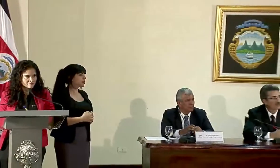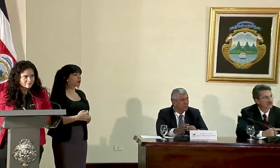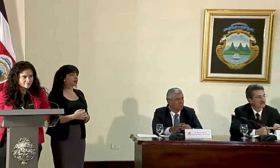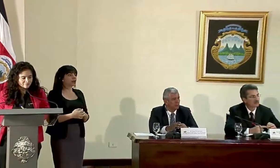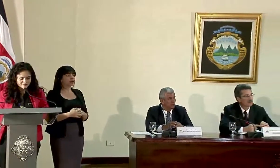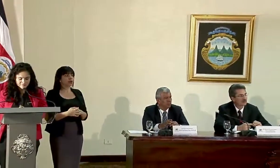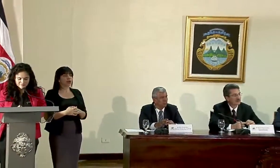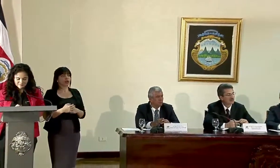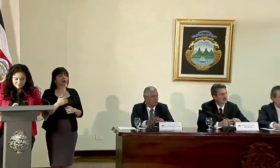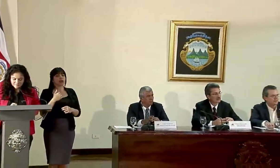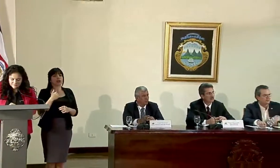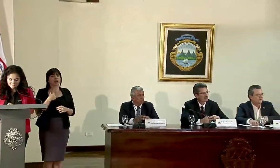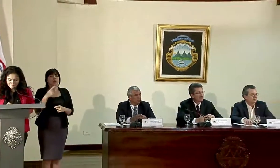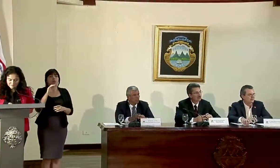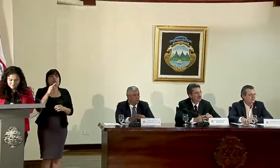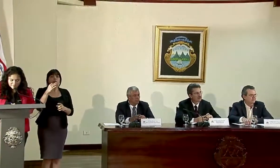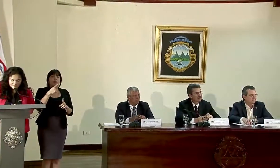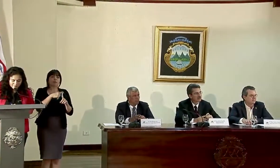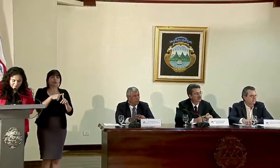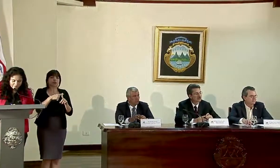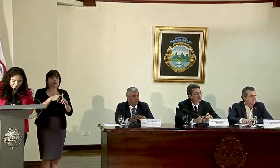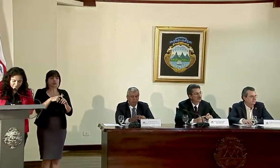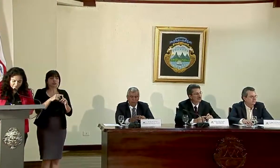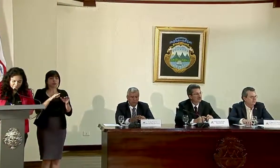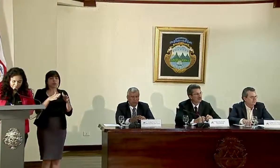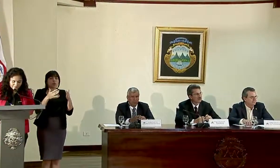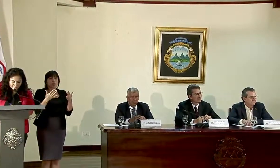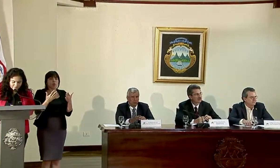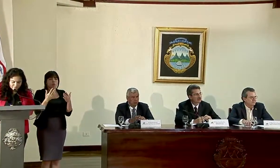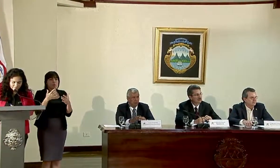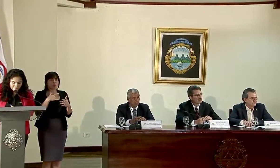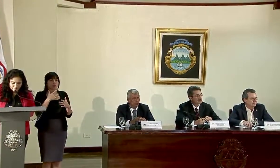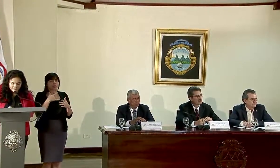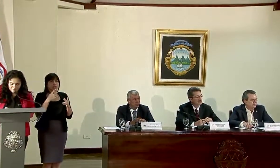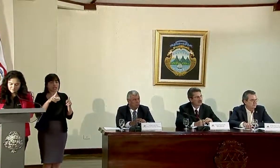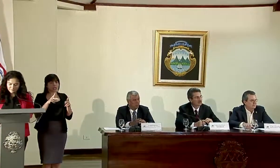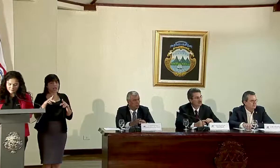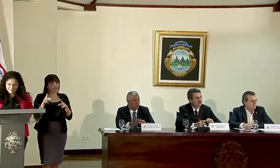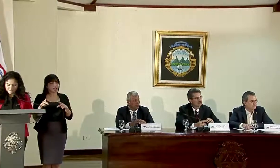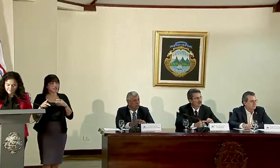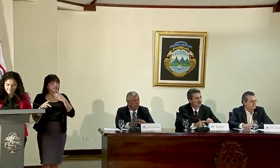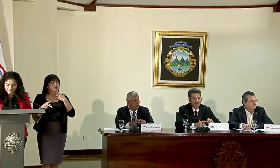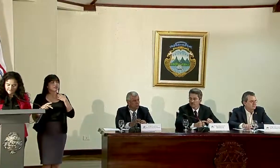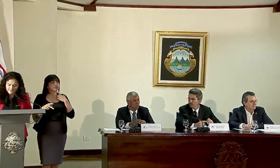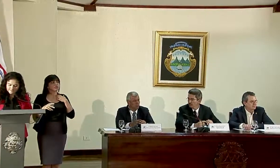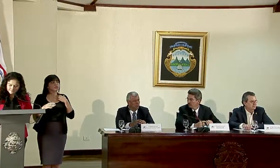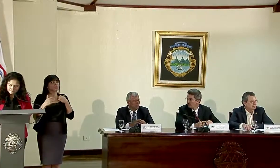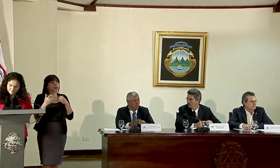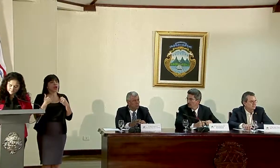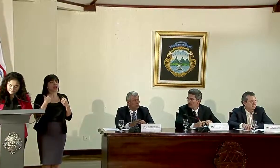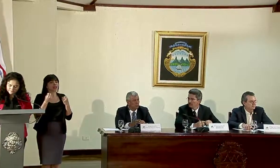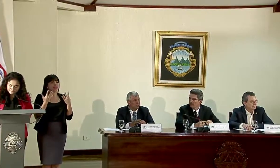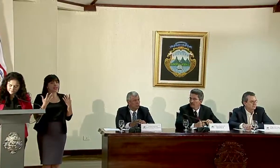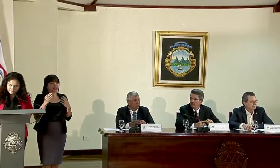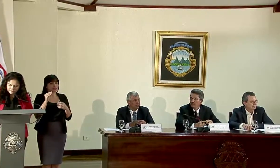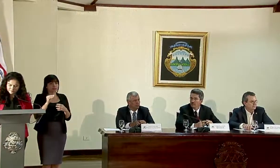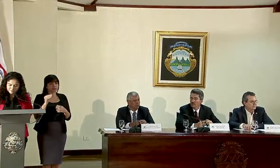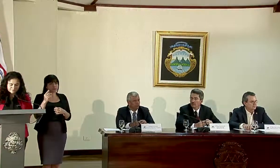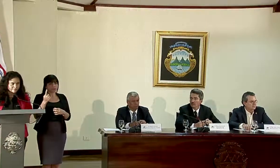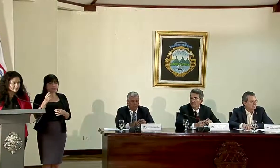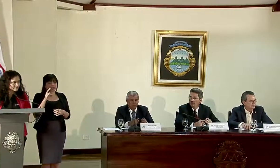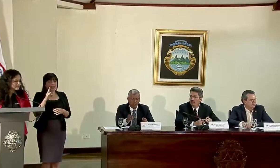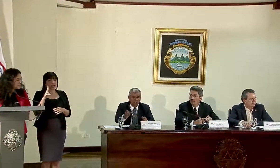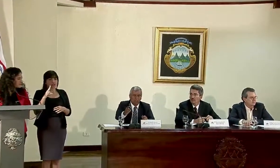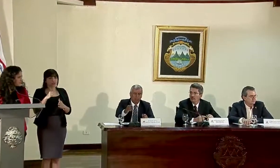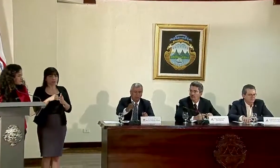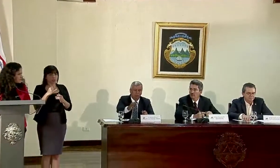habló de que lo ven de una forma positiva. O sea, ¿cómo lo va a sentir la gente cuando hay tantas cifras de desempleo, 72 mil